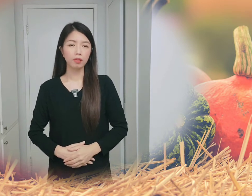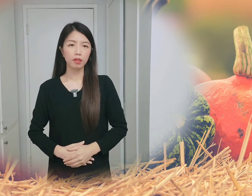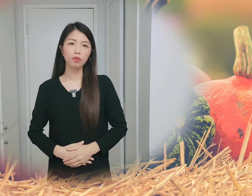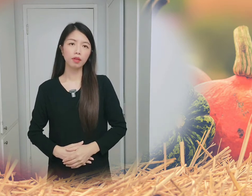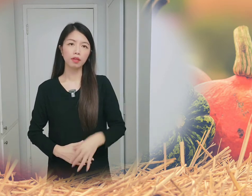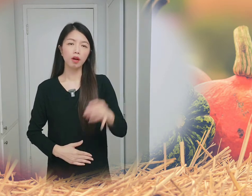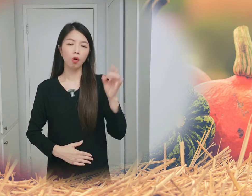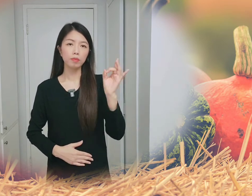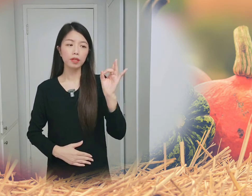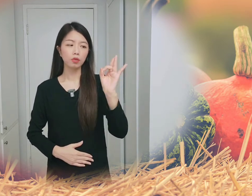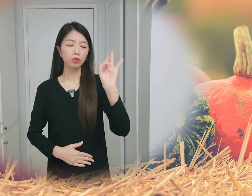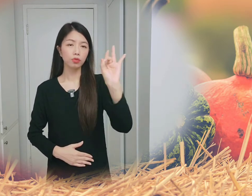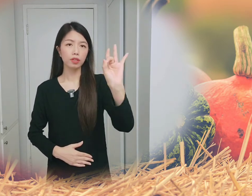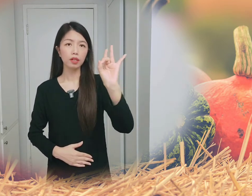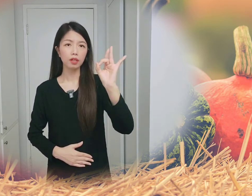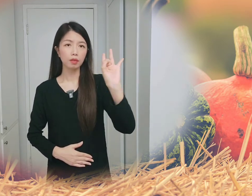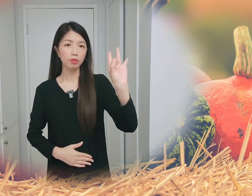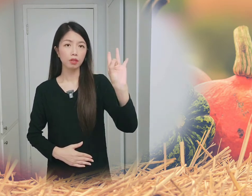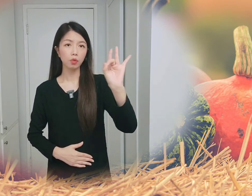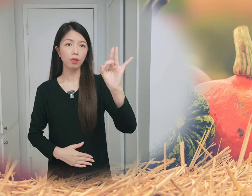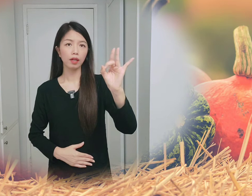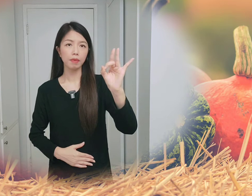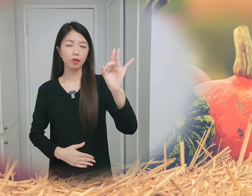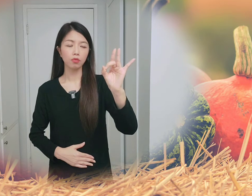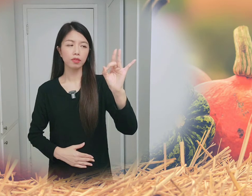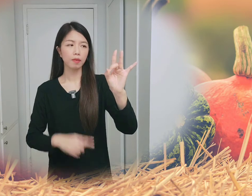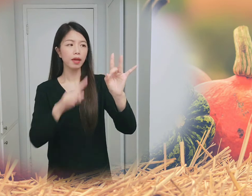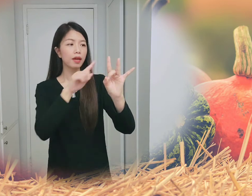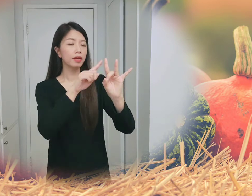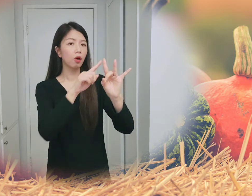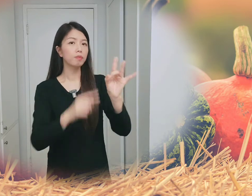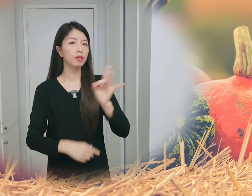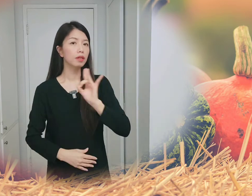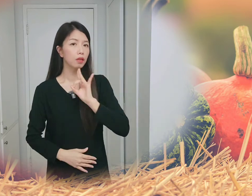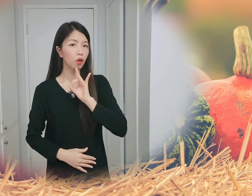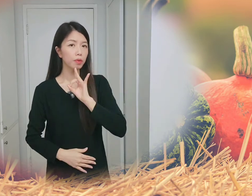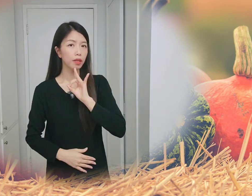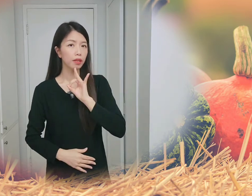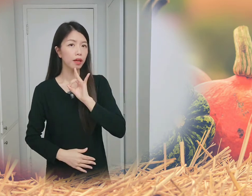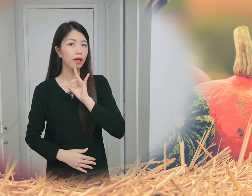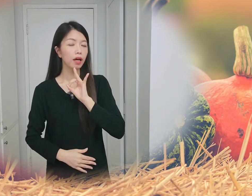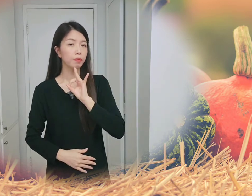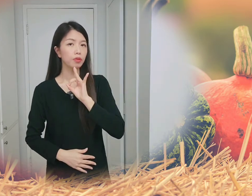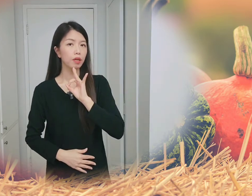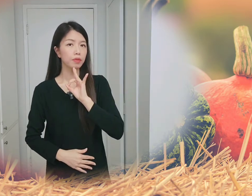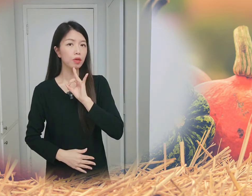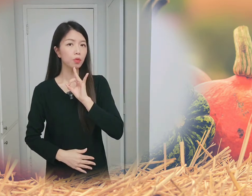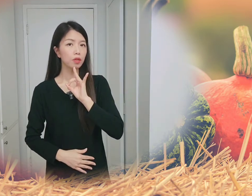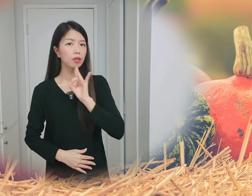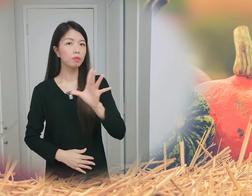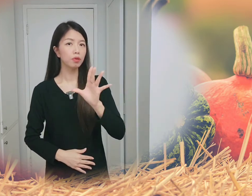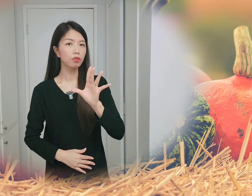오직 이런 뜻의 수어는 엄지하고 중지를 붙여서 동그랗게 만들어 주신 다음에 이 검지를 턱 밑에 댔다가 앞으로